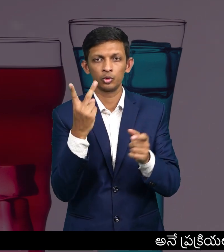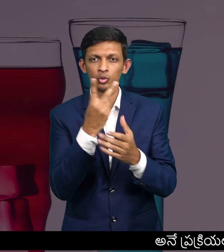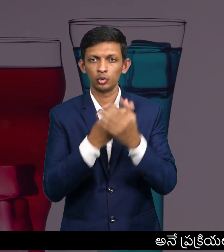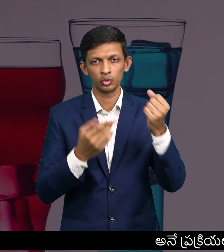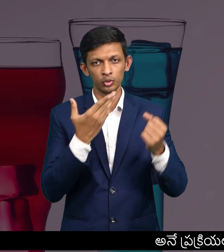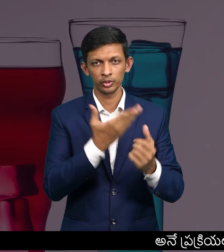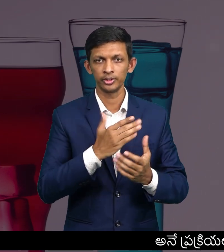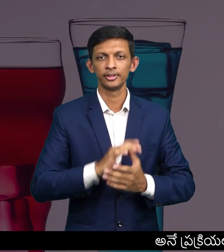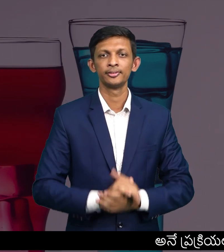ఉపయోగిస్తారు.